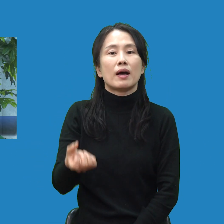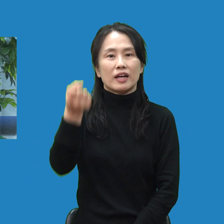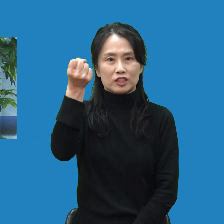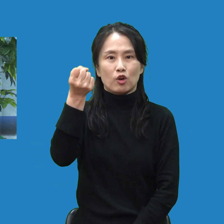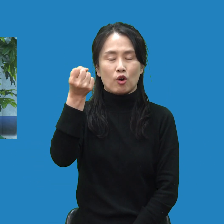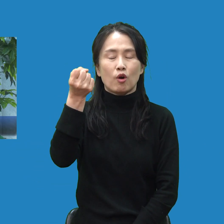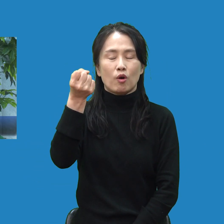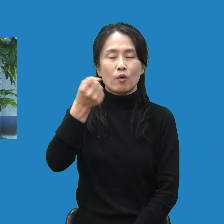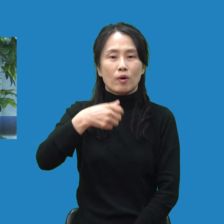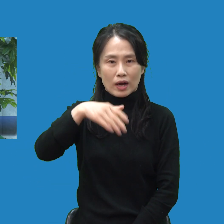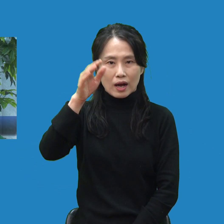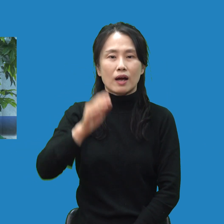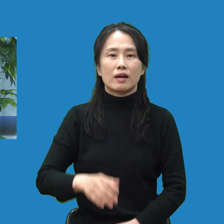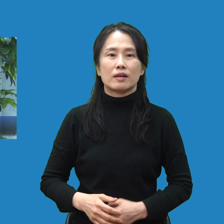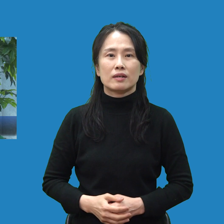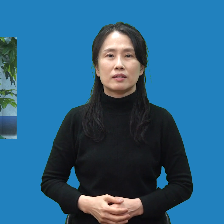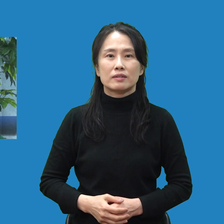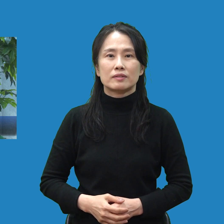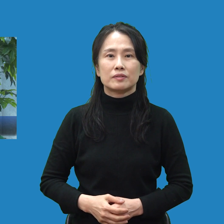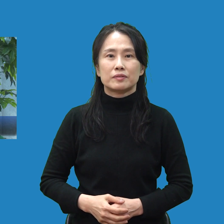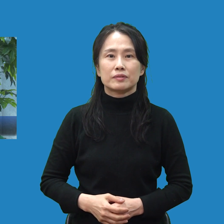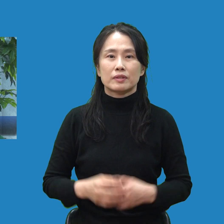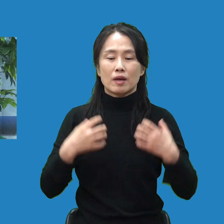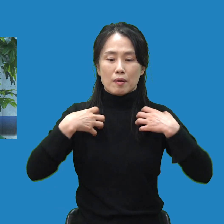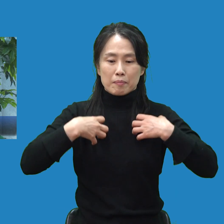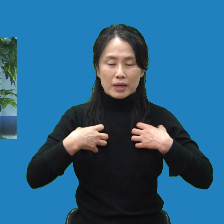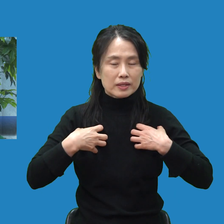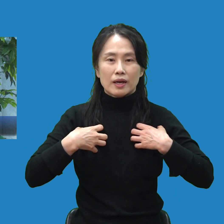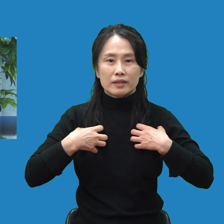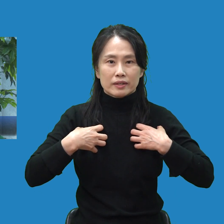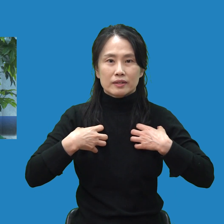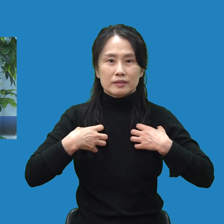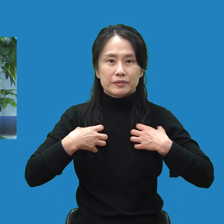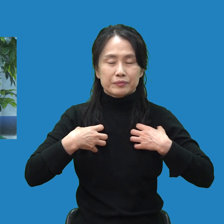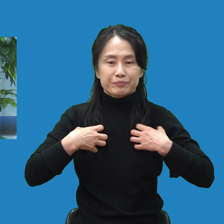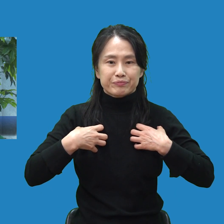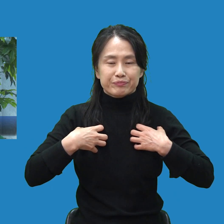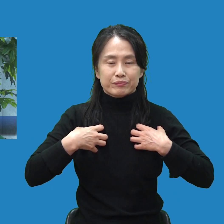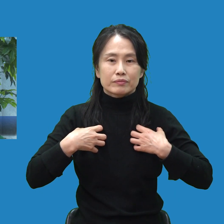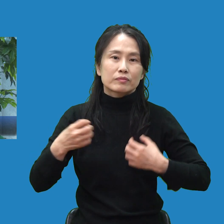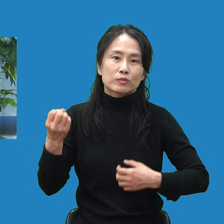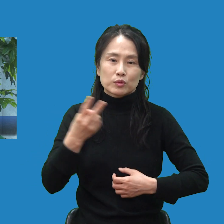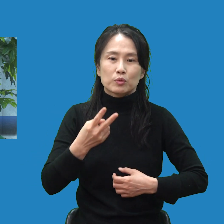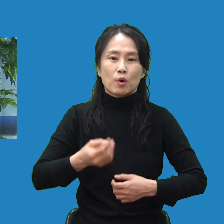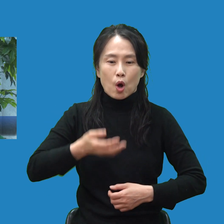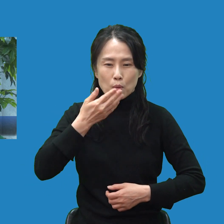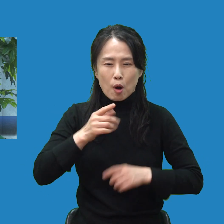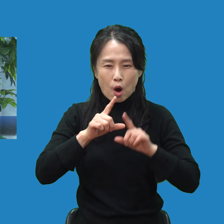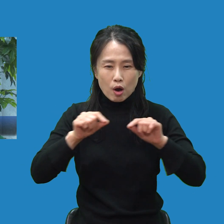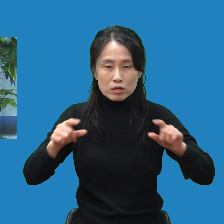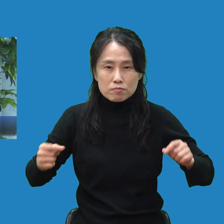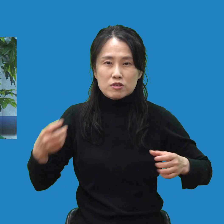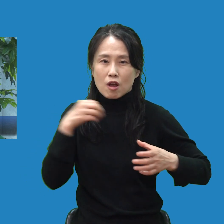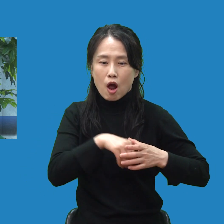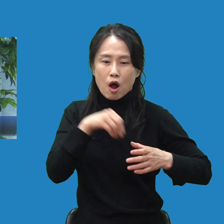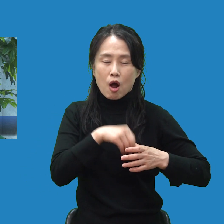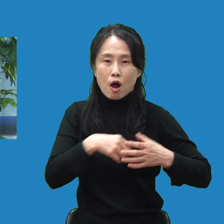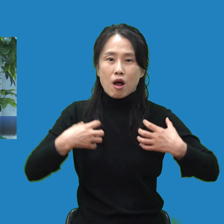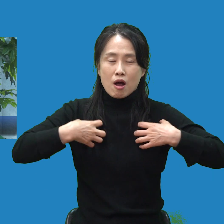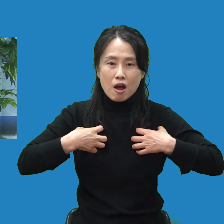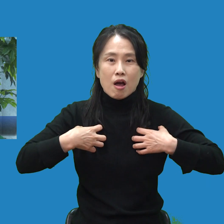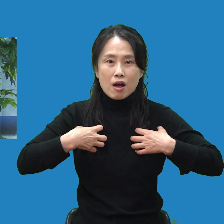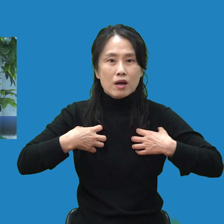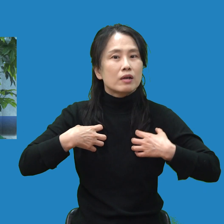가지지 말라. 배낭, 보찜도 그리고 먹을 음식, 우리